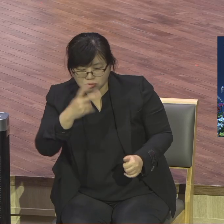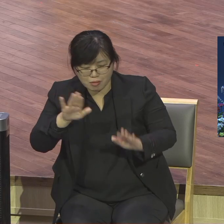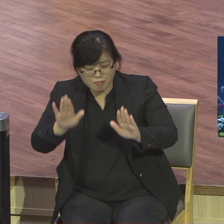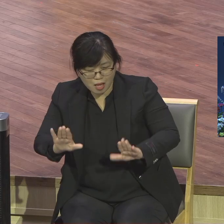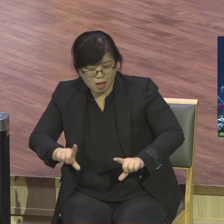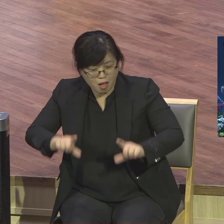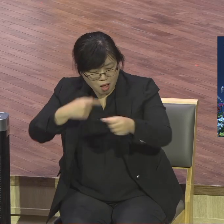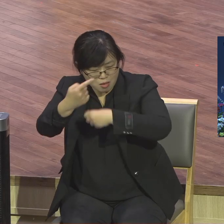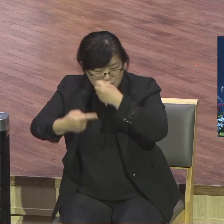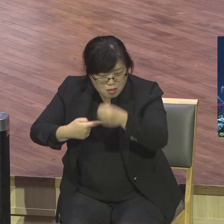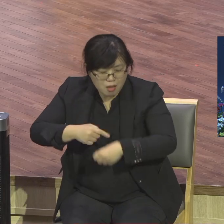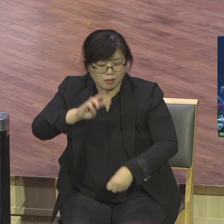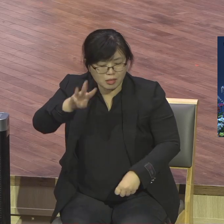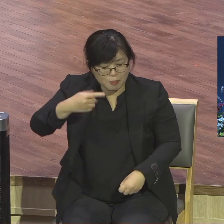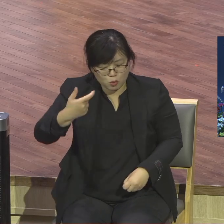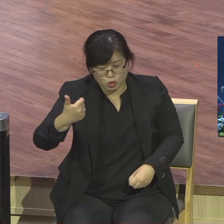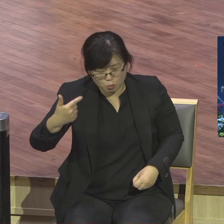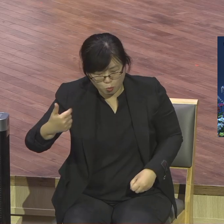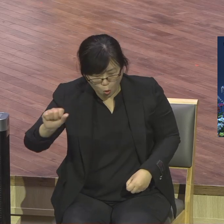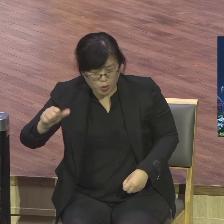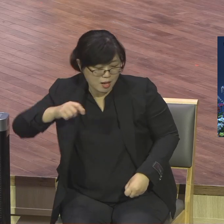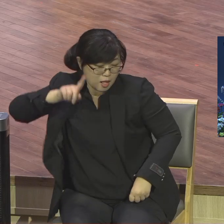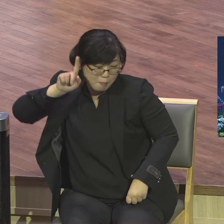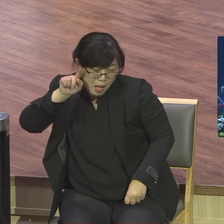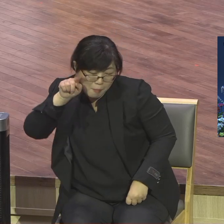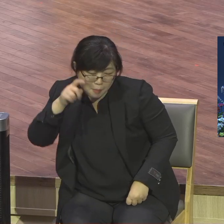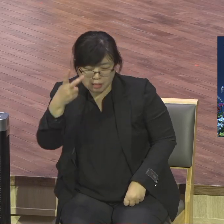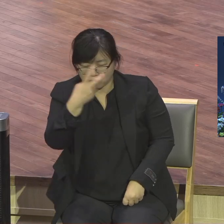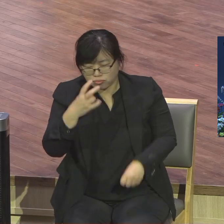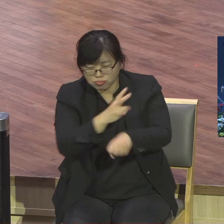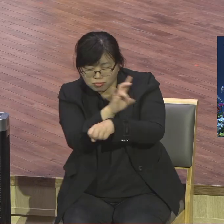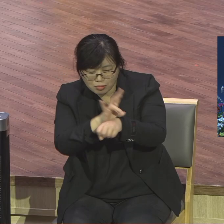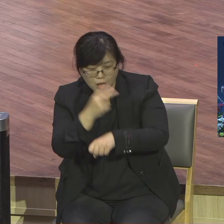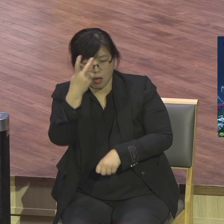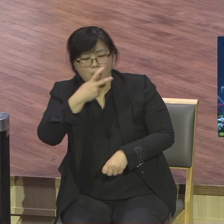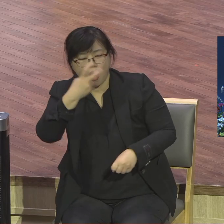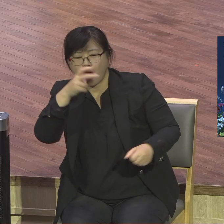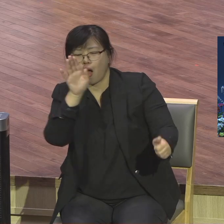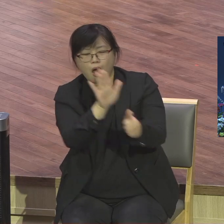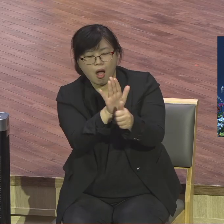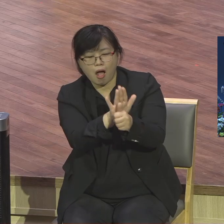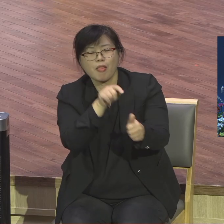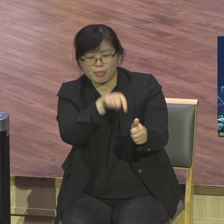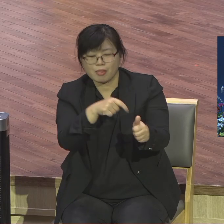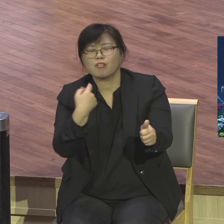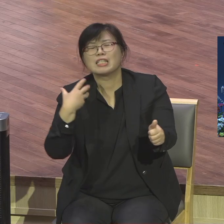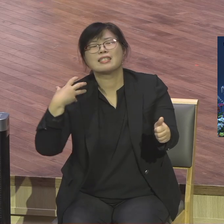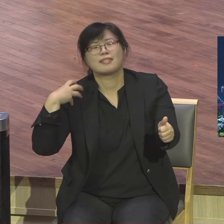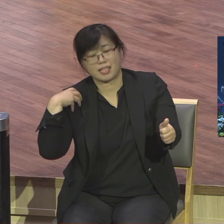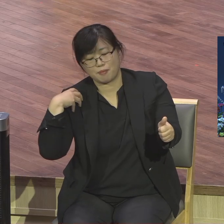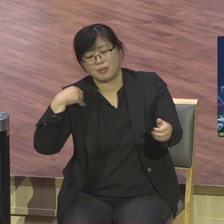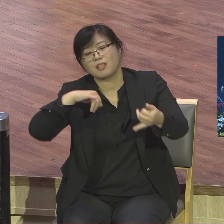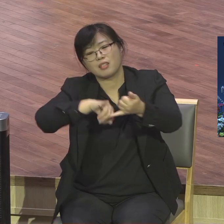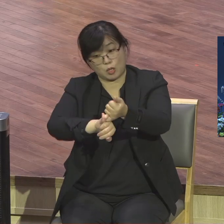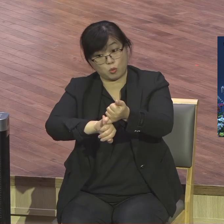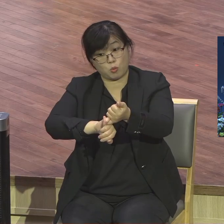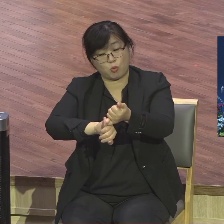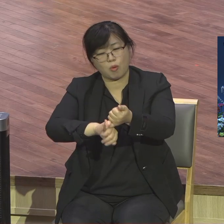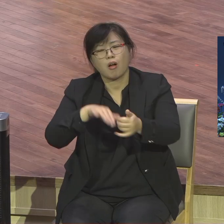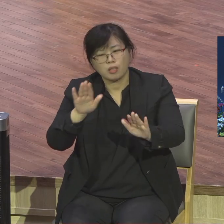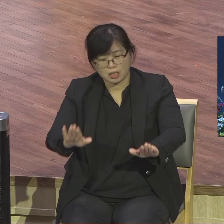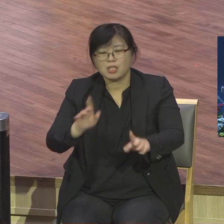때를 따라 모든 것을 완벽하게 책임져 주시는 하나님의 체험하면서